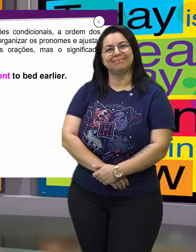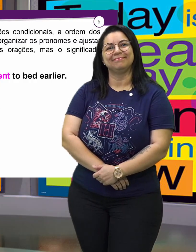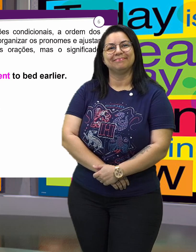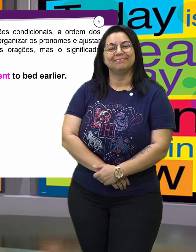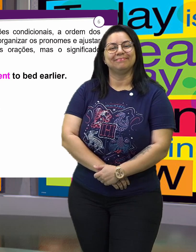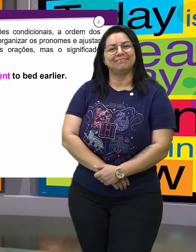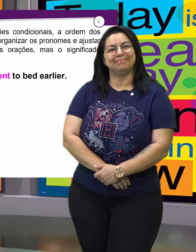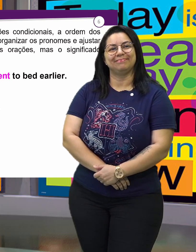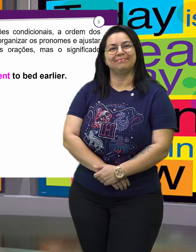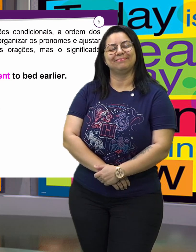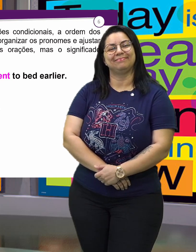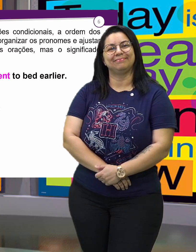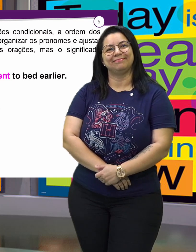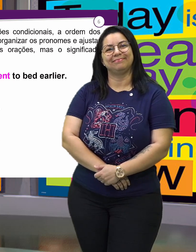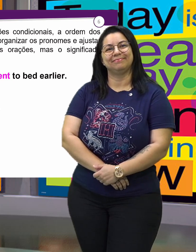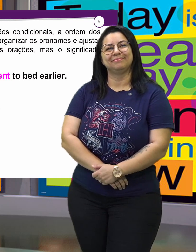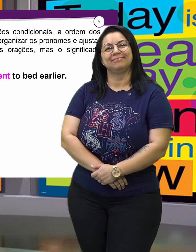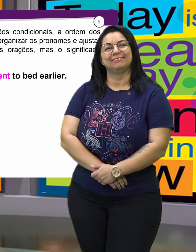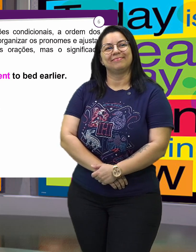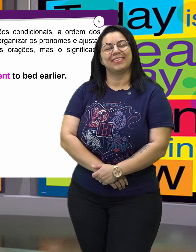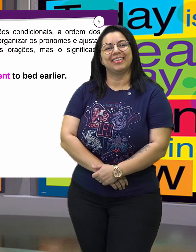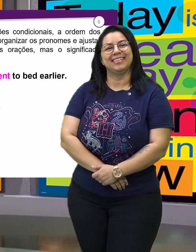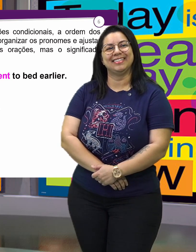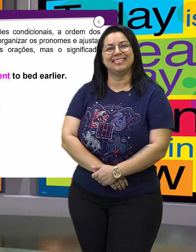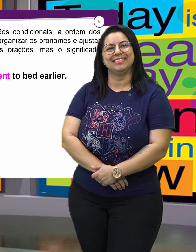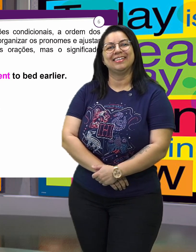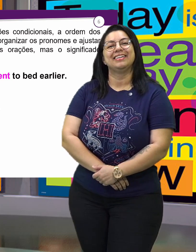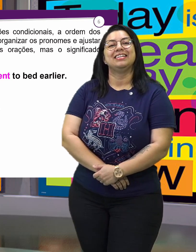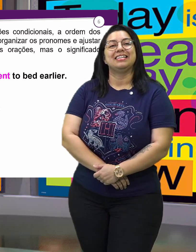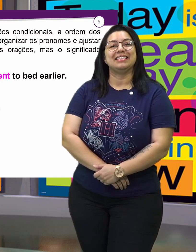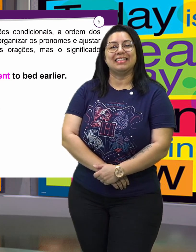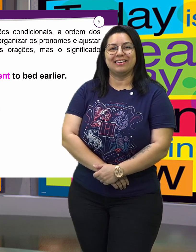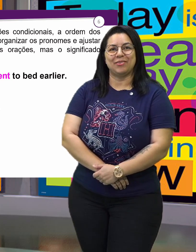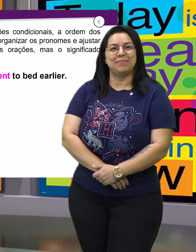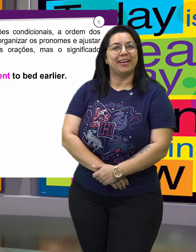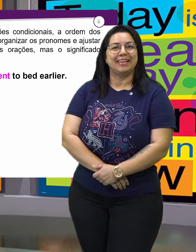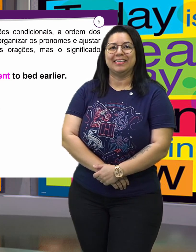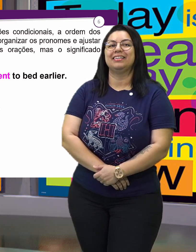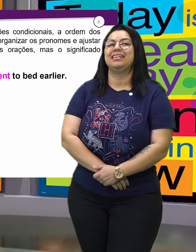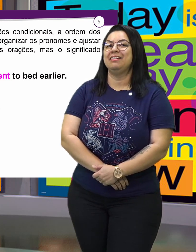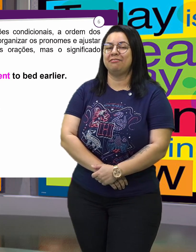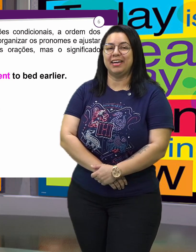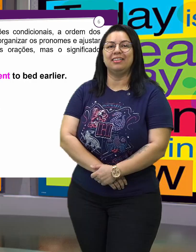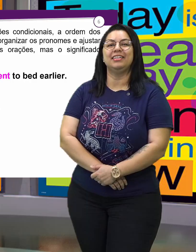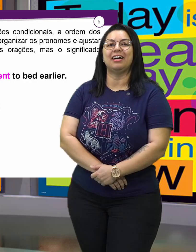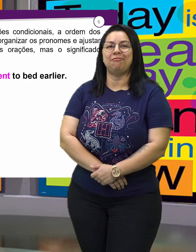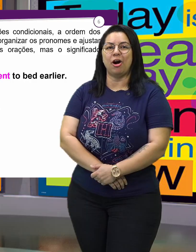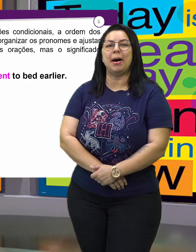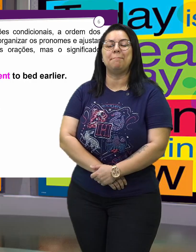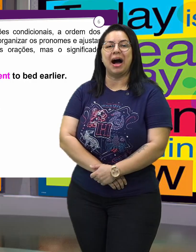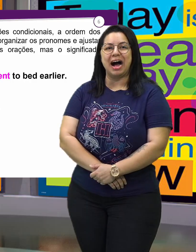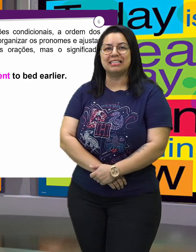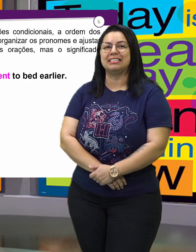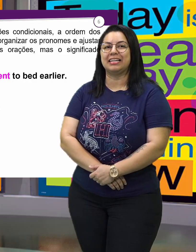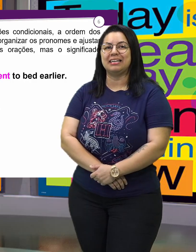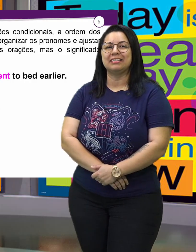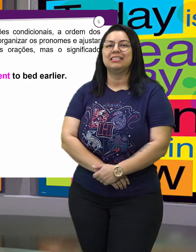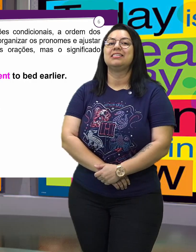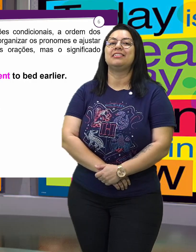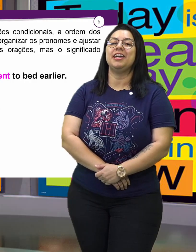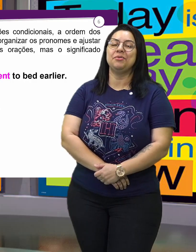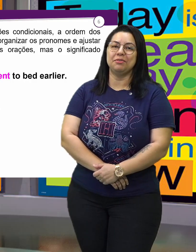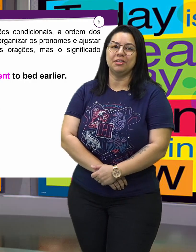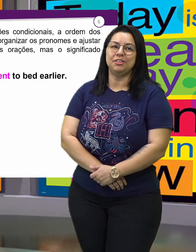flexão. Nenhuma, não importa se está na afirmativa, negativa ou interrogativa, assim como modal também não sofre nenhum tipo de flexão. Na forma base,